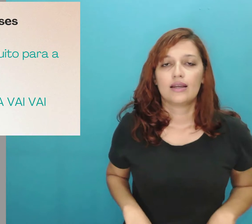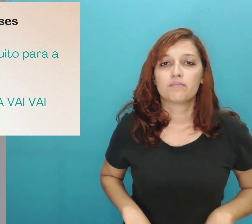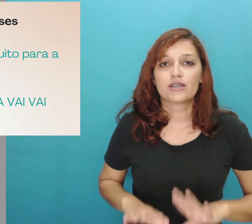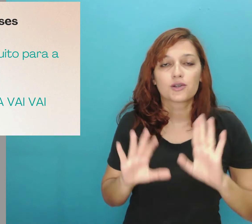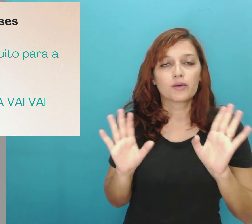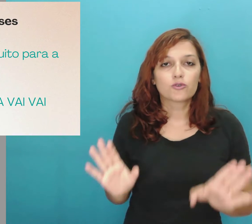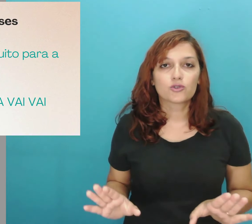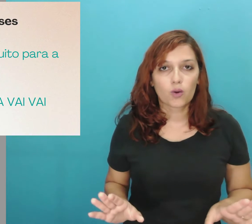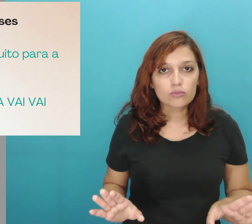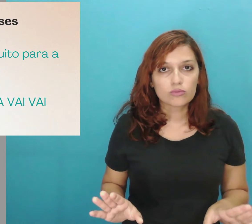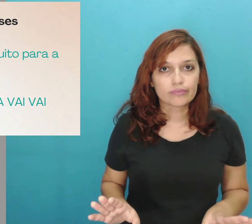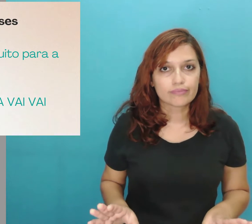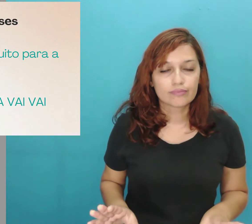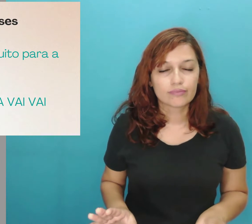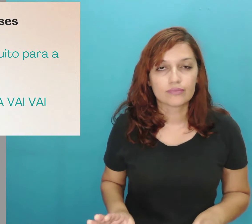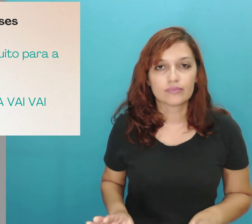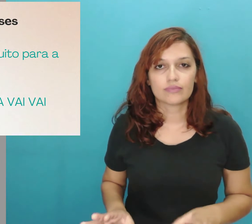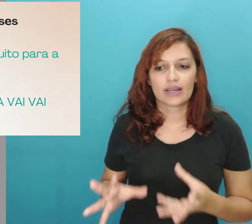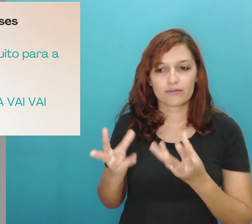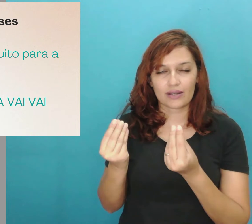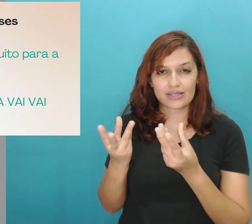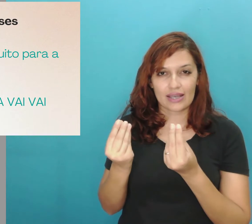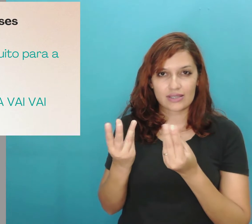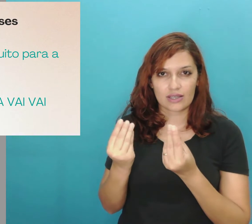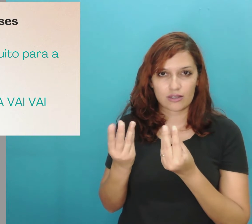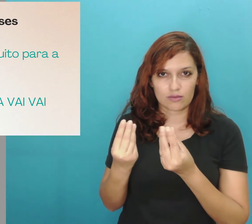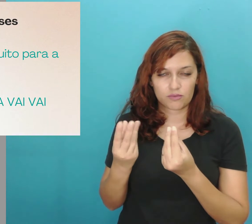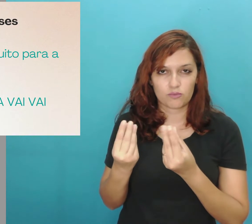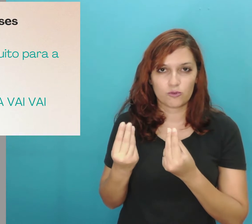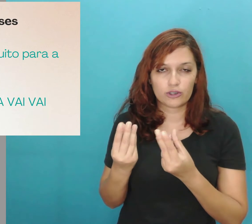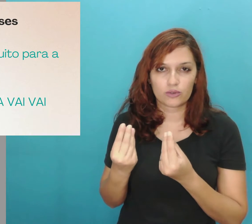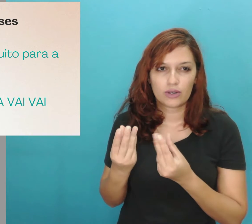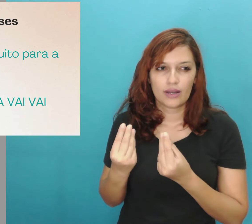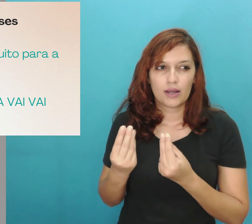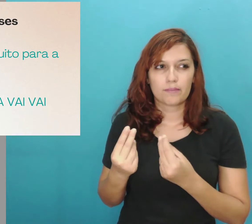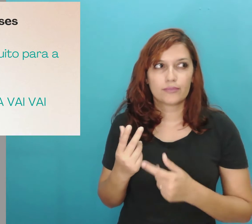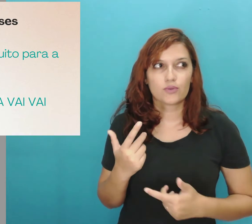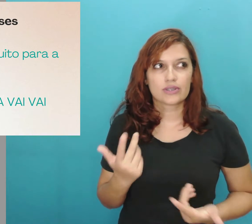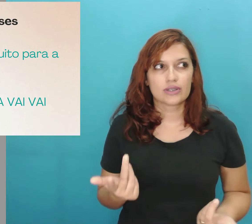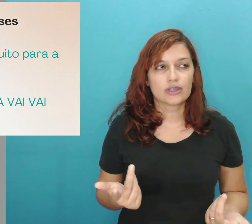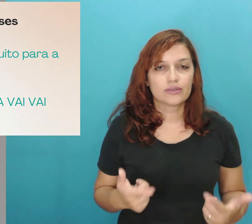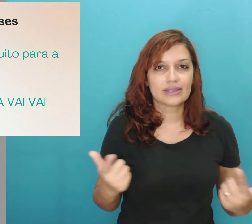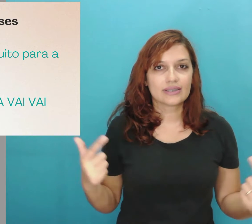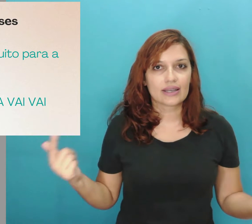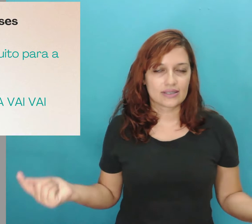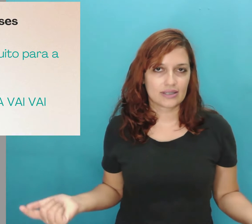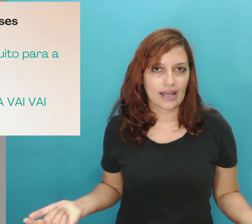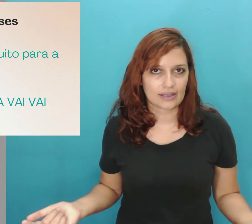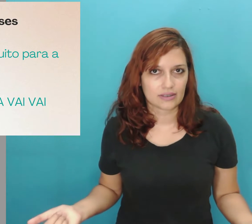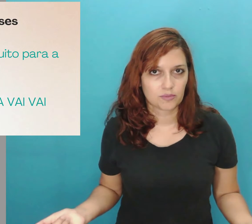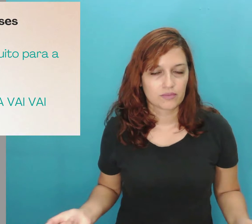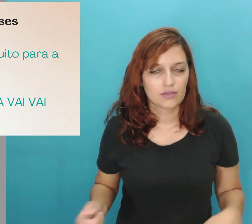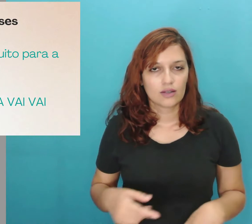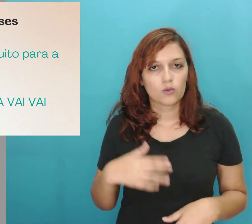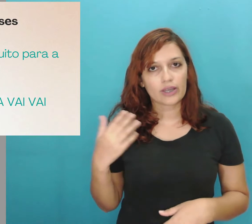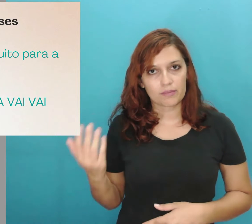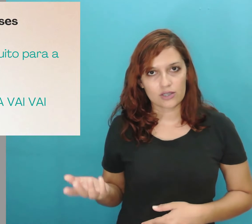Mas não é muito comum fazer assim, muito no sentido de intensidade. O que é mais